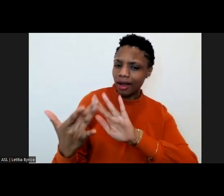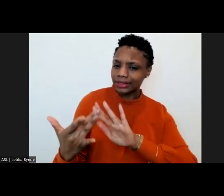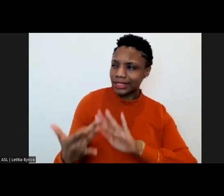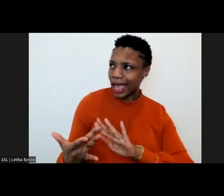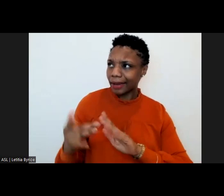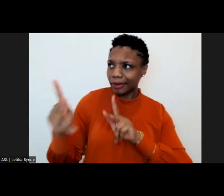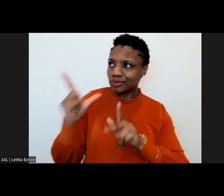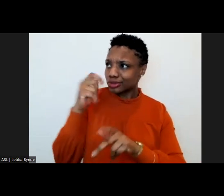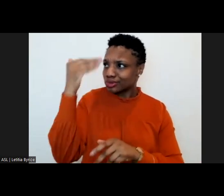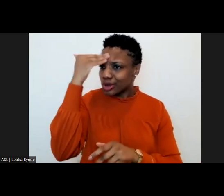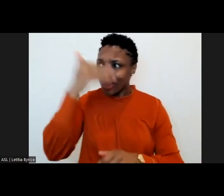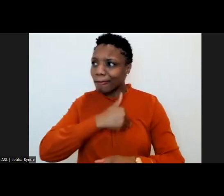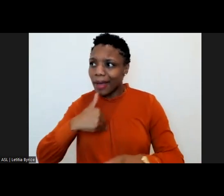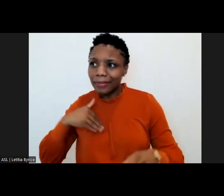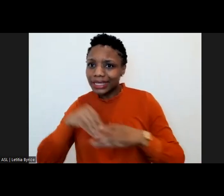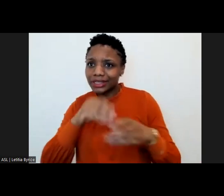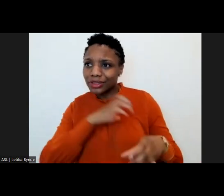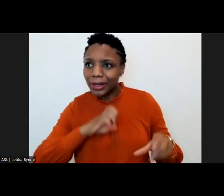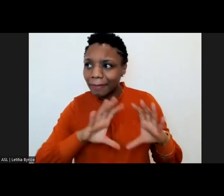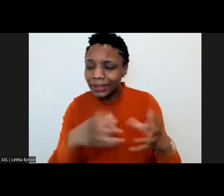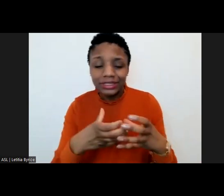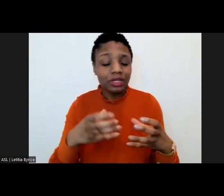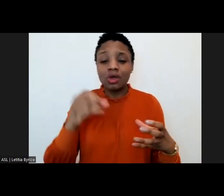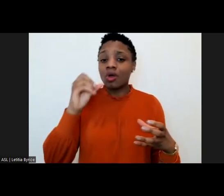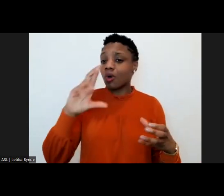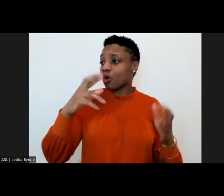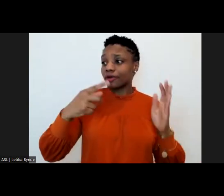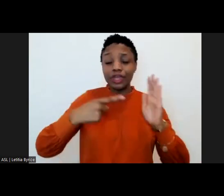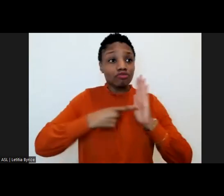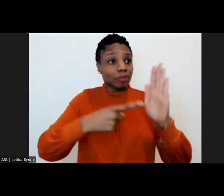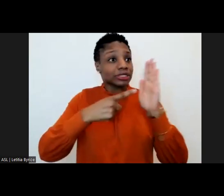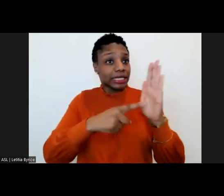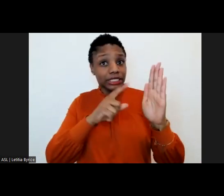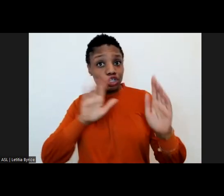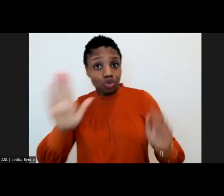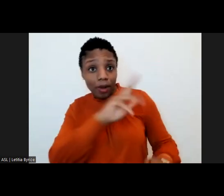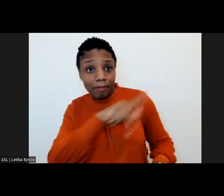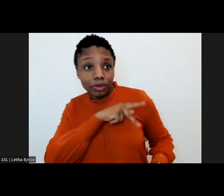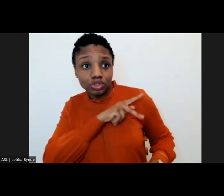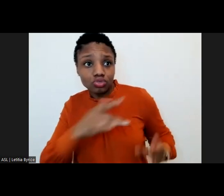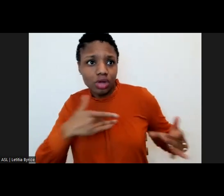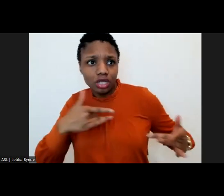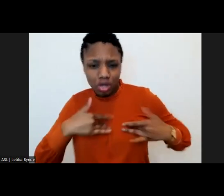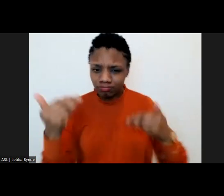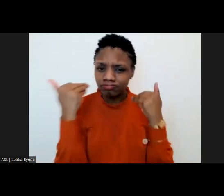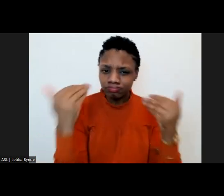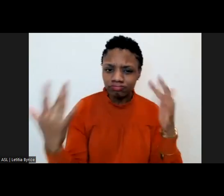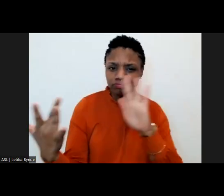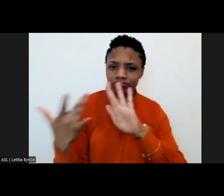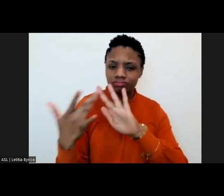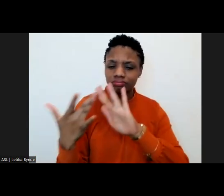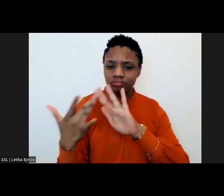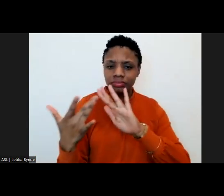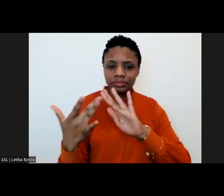contactar a través del o público que los representen eh Y que traigan con ellos las